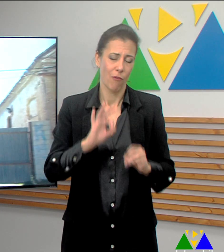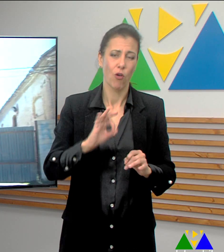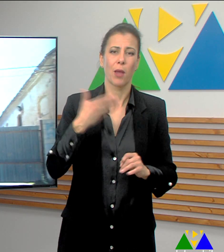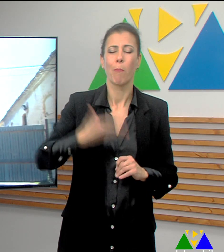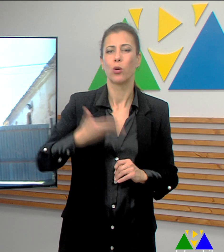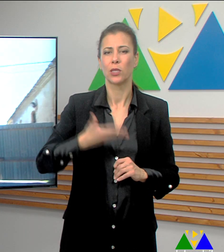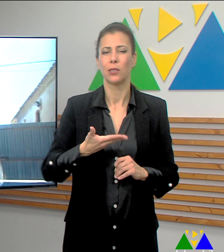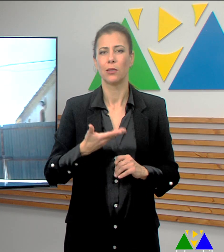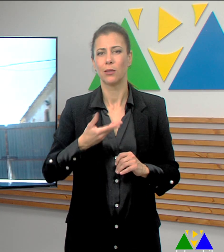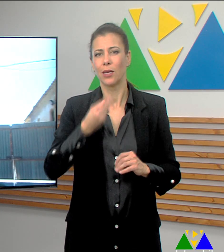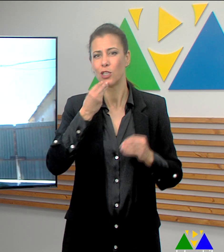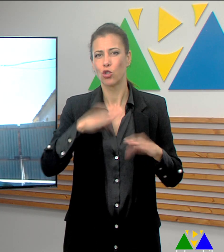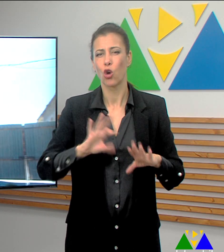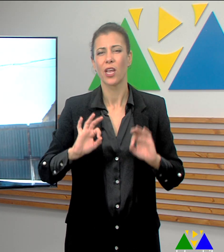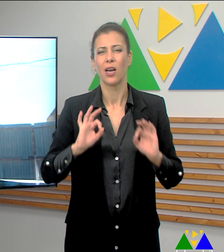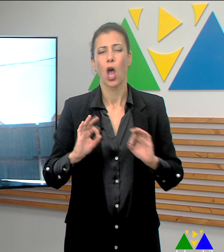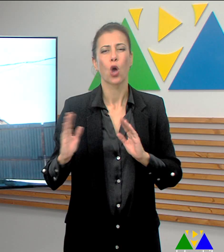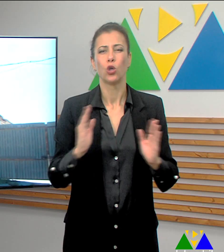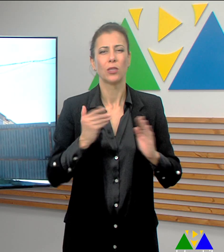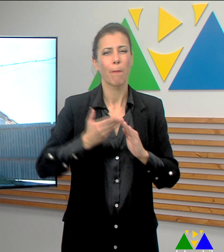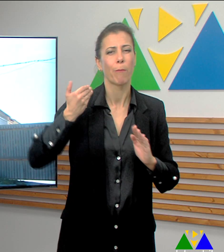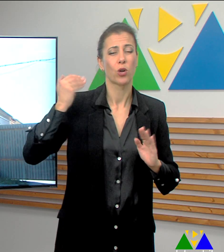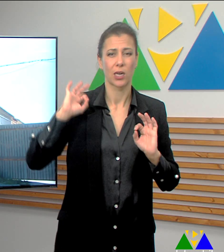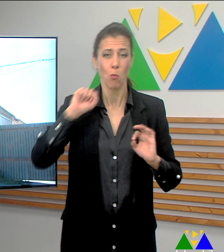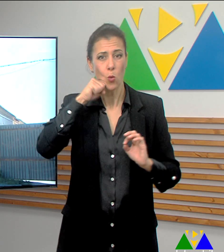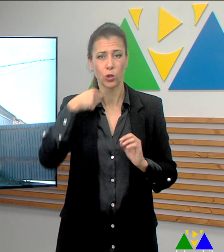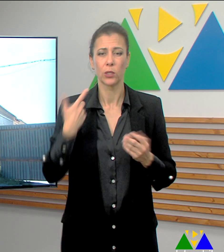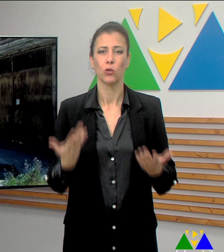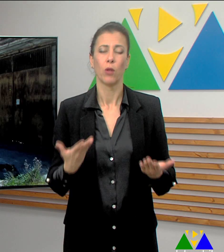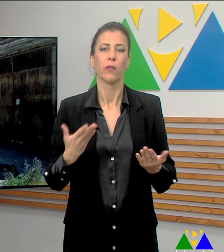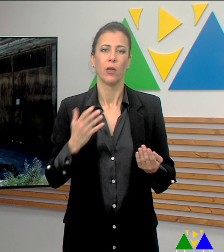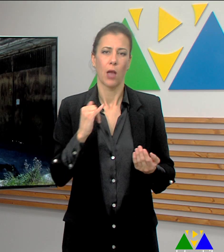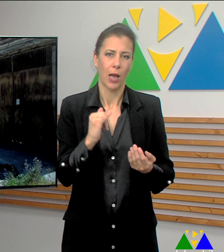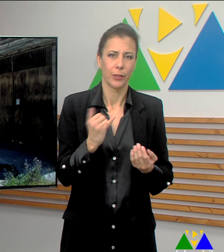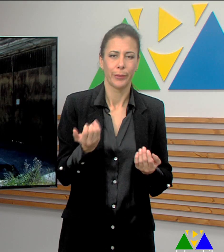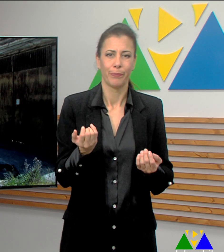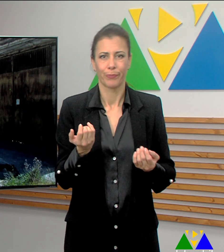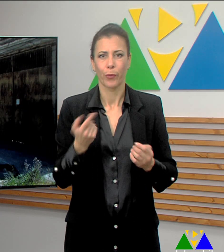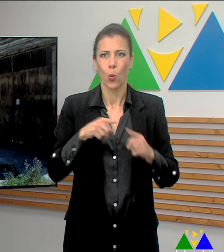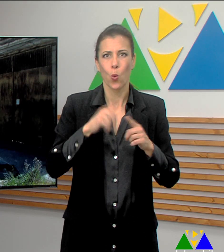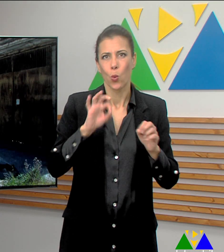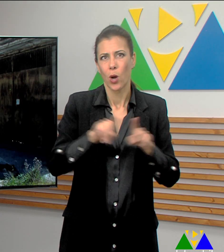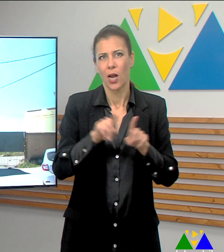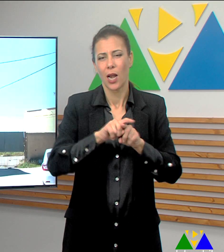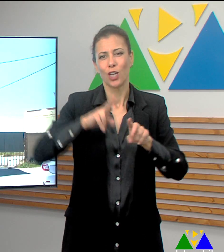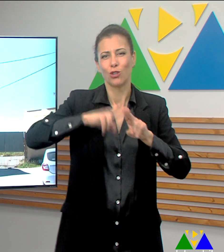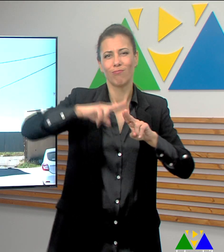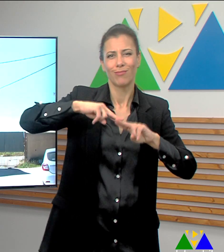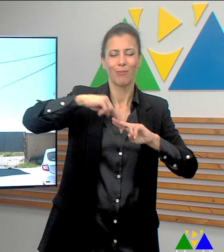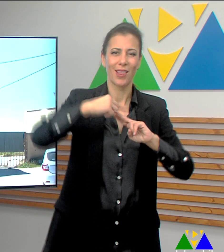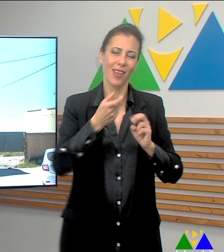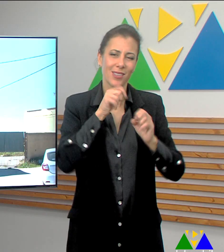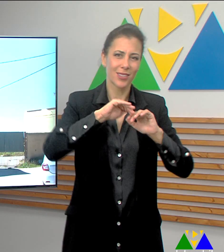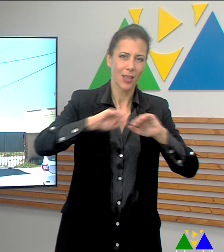importante en la historia contemporánea de Motril y que, bueno, pues tenemos trozos, algunos trozos